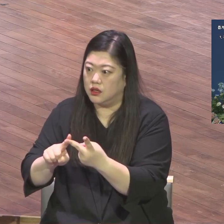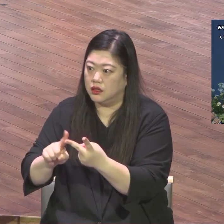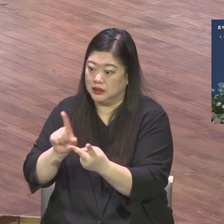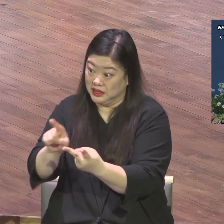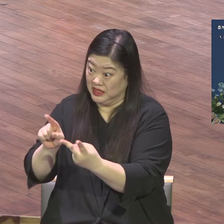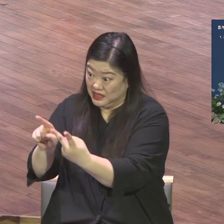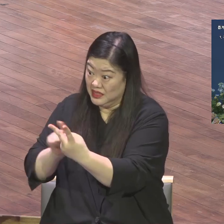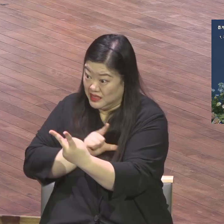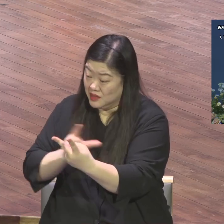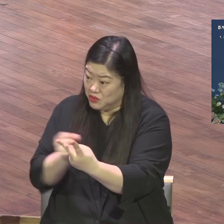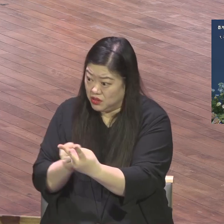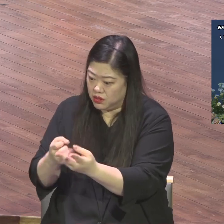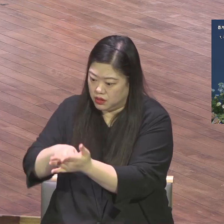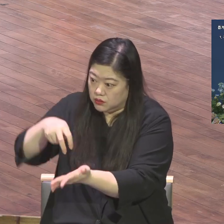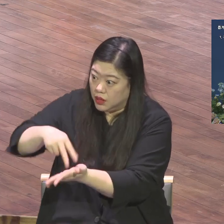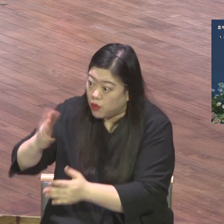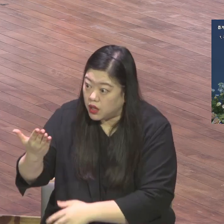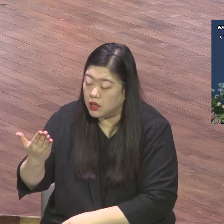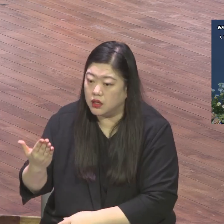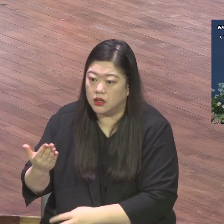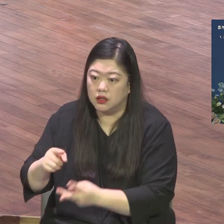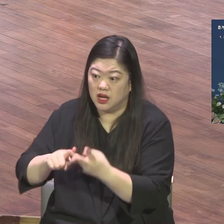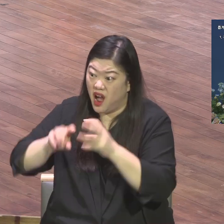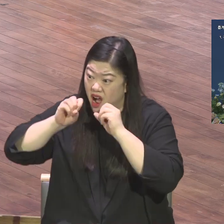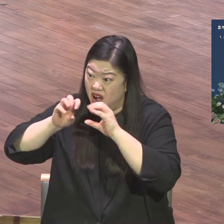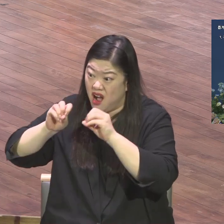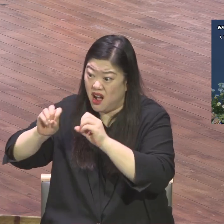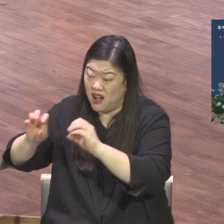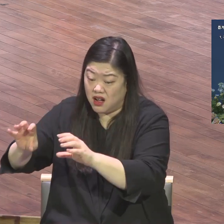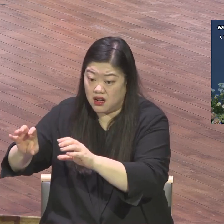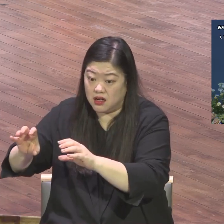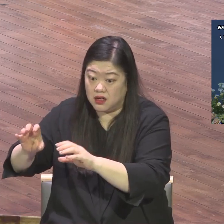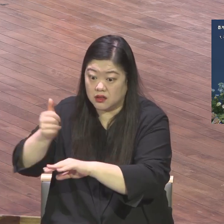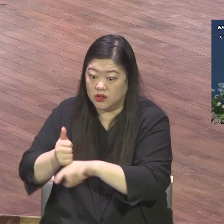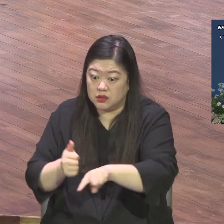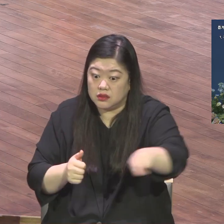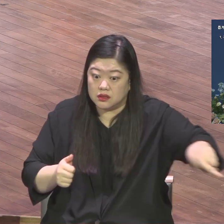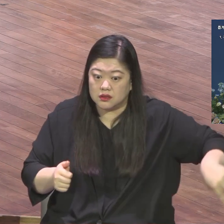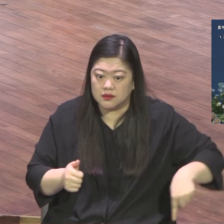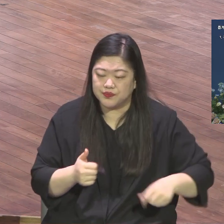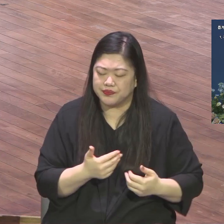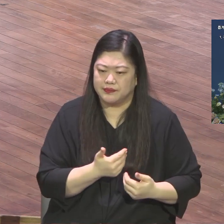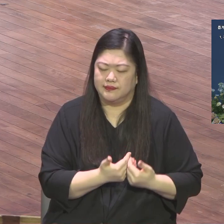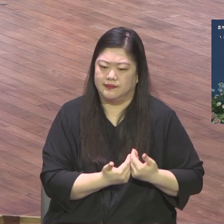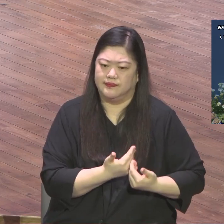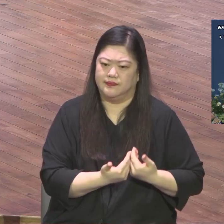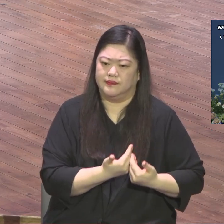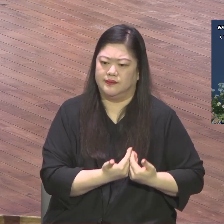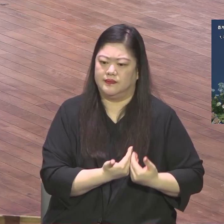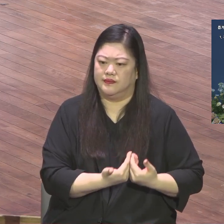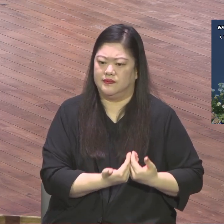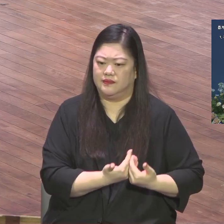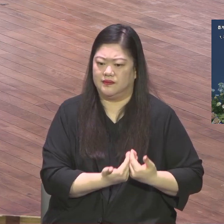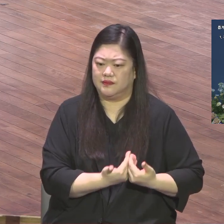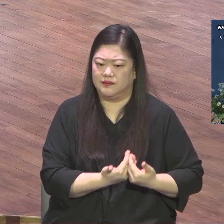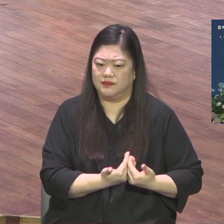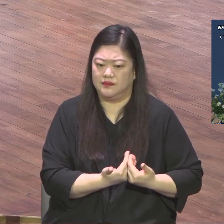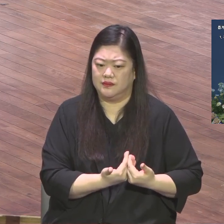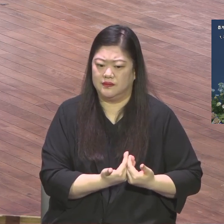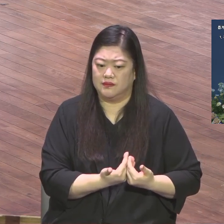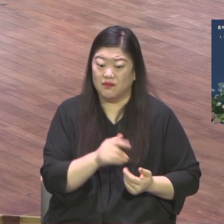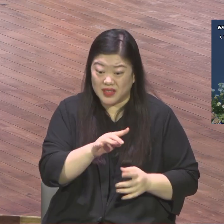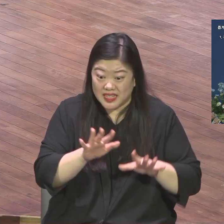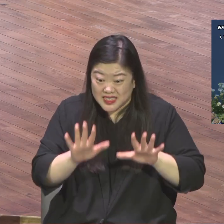부활이 있다고 백성들 가르치고 전하는 것을 싫어했다라고 표현하고 있는데 이 원뜻은요 이성을